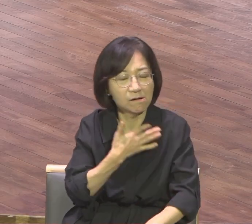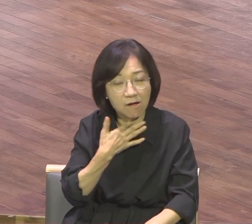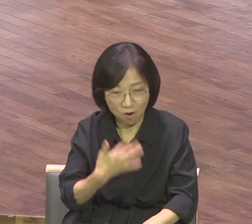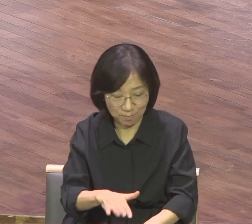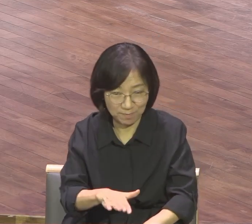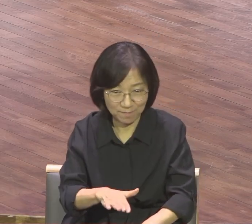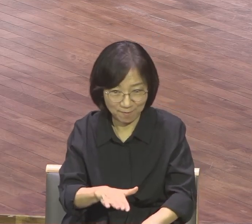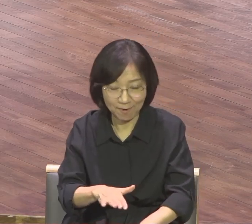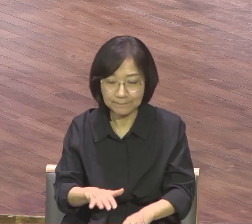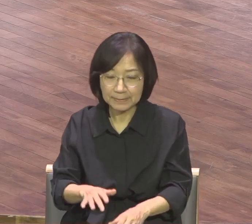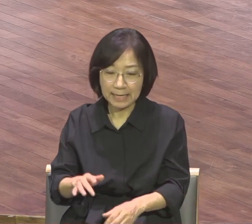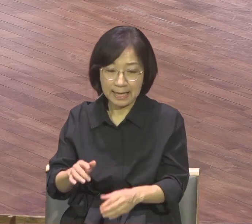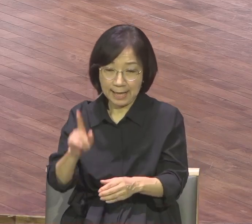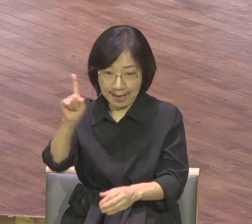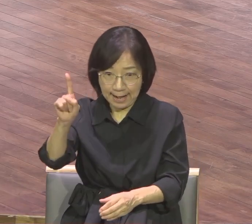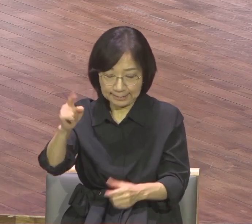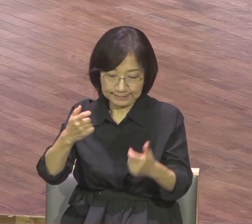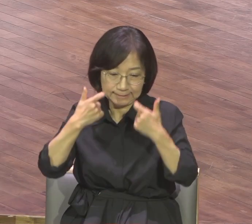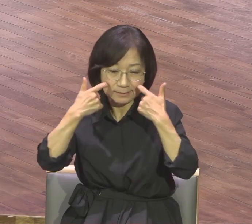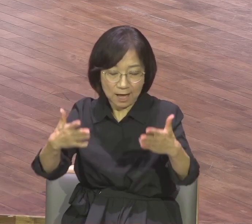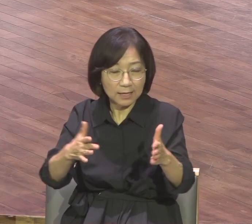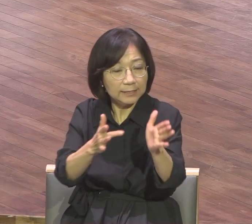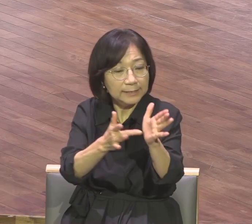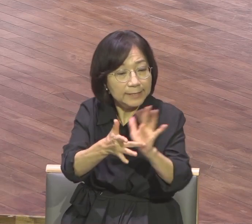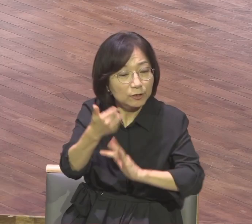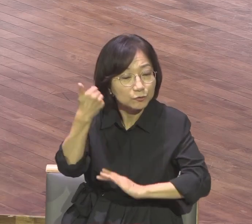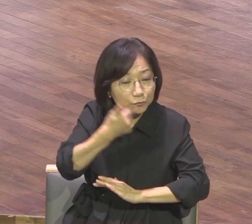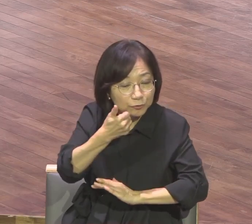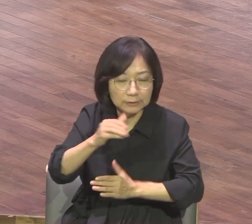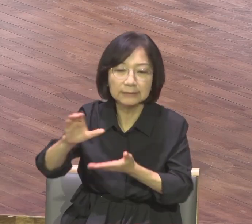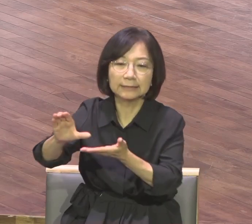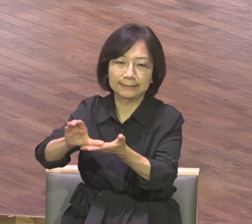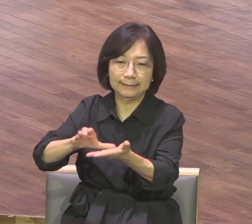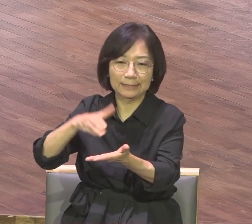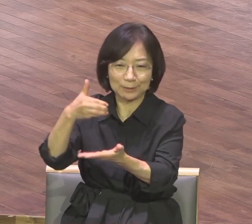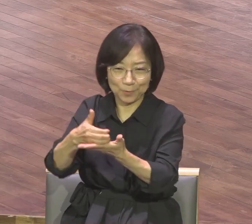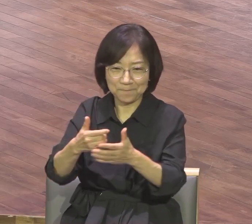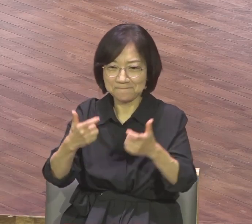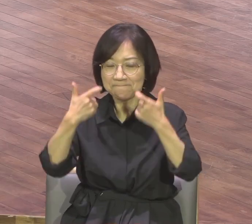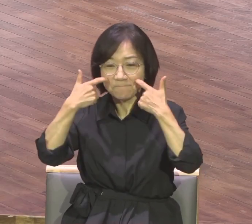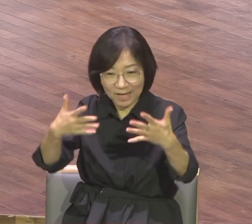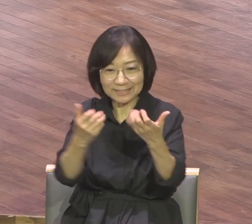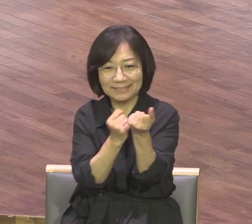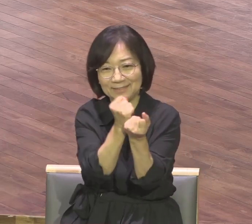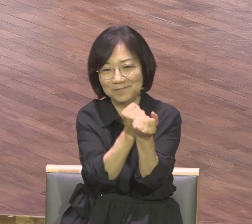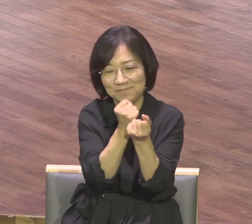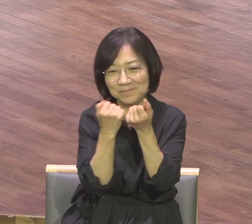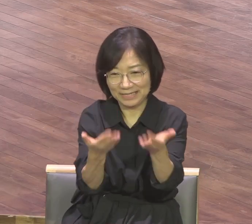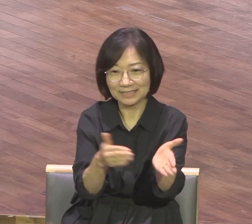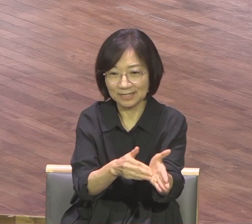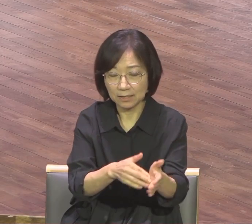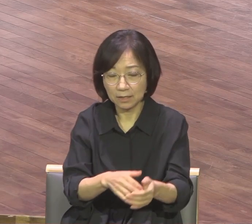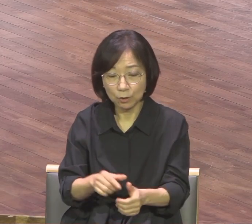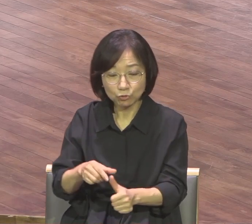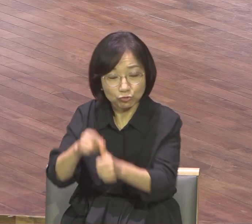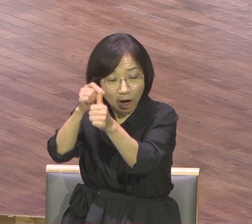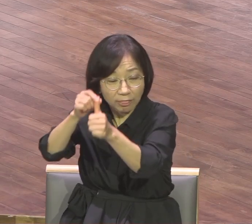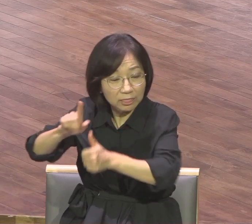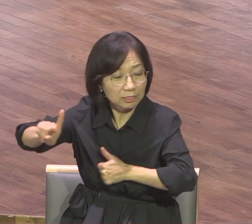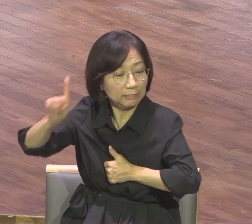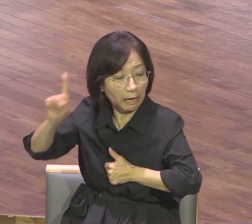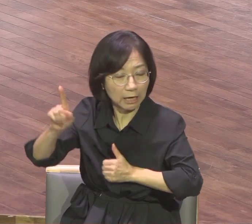오직 예수만 그리스도다. 뭐 상대가 모슬렘이든 상대가 유대교든 상관없이 예수만 구원이다.